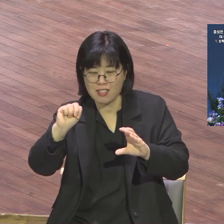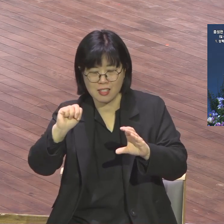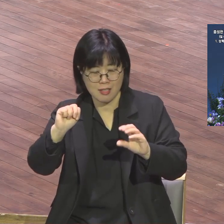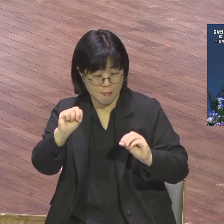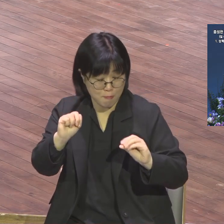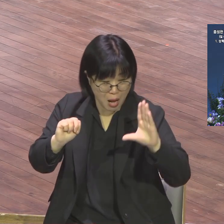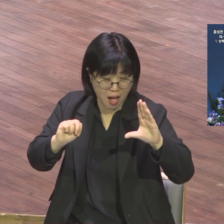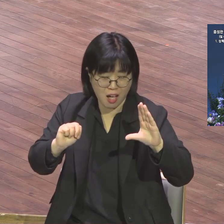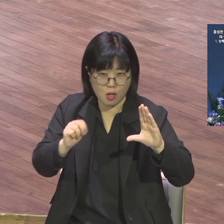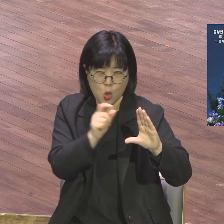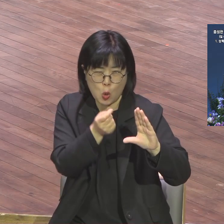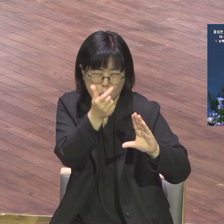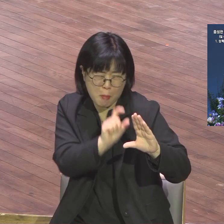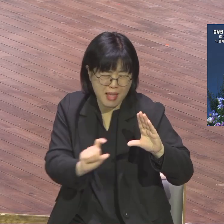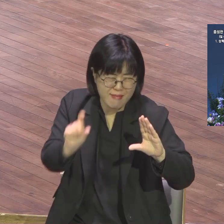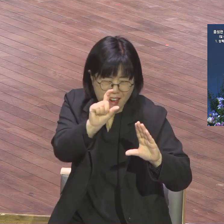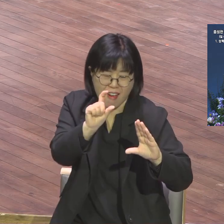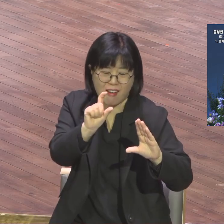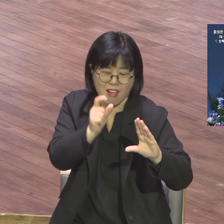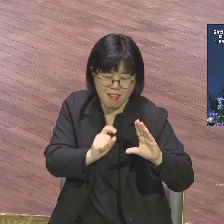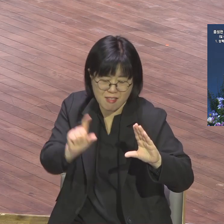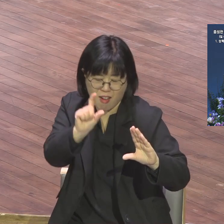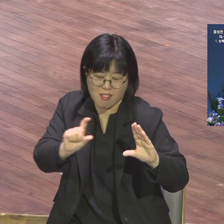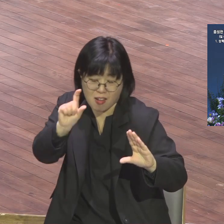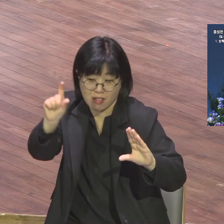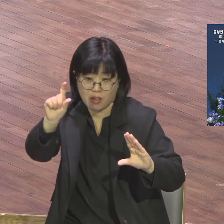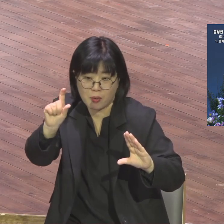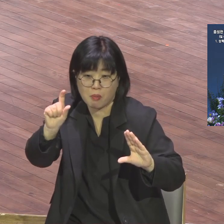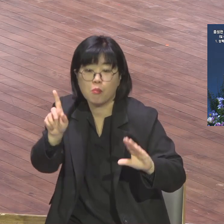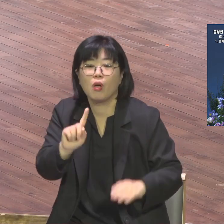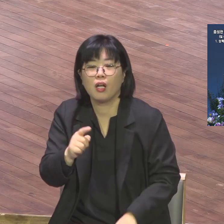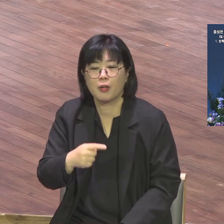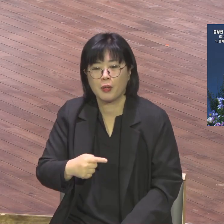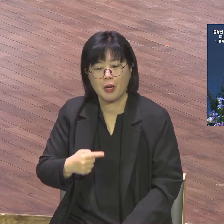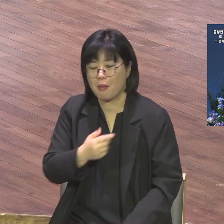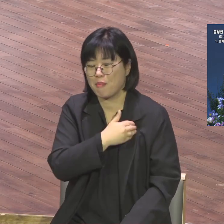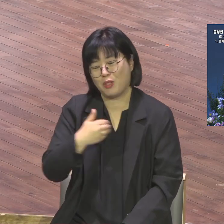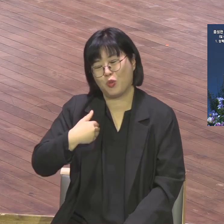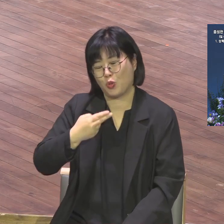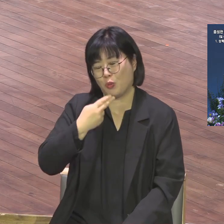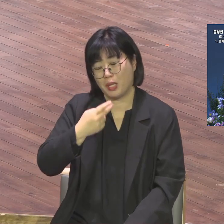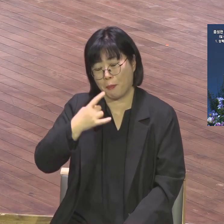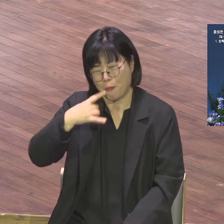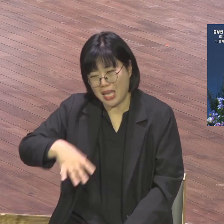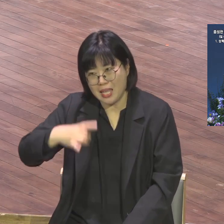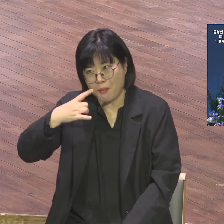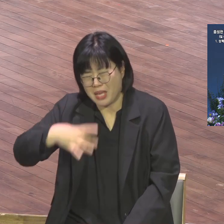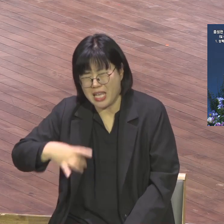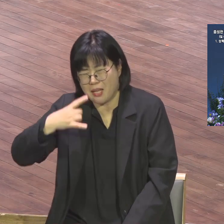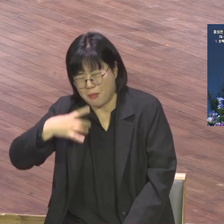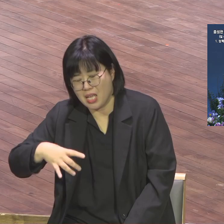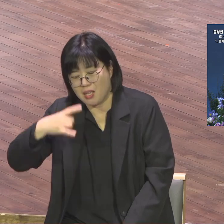권력 차지하겠다. 그 돈 가지고 만족이 안 되니까 다른 거 하나 더 해보겠다는 거지요.